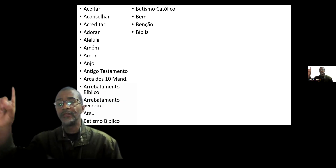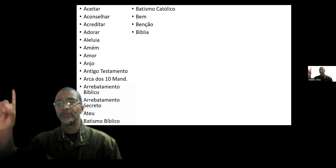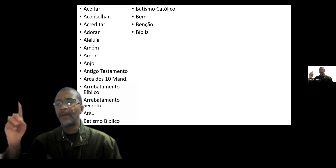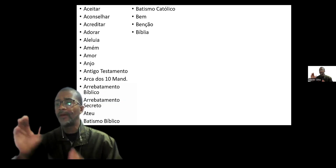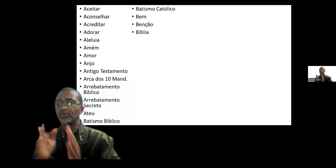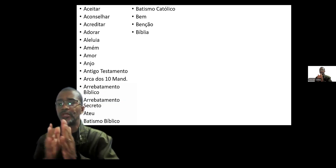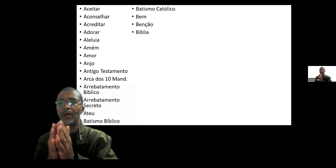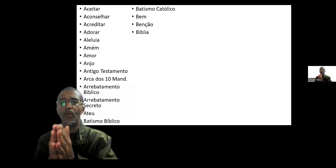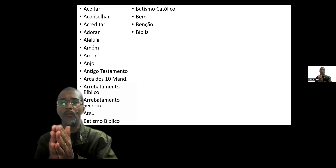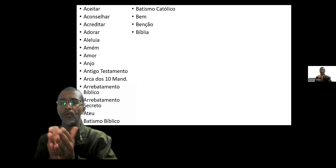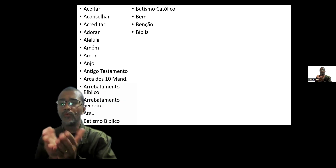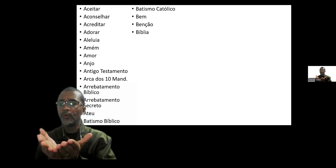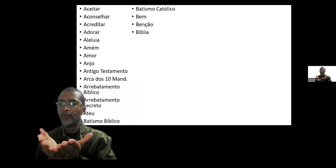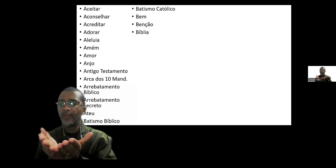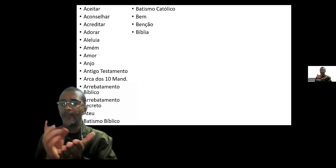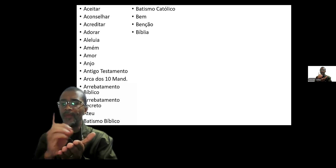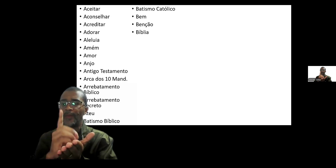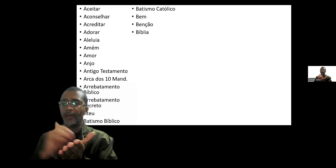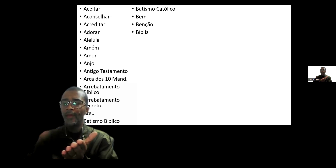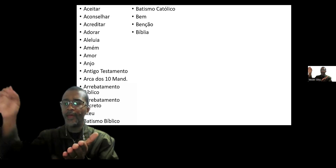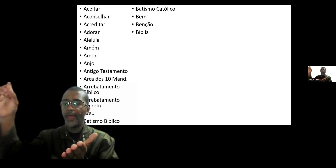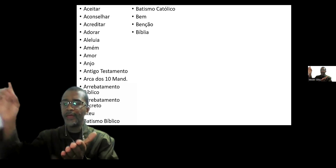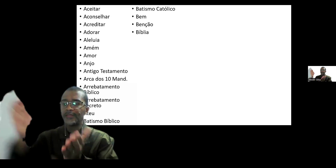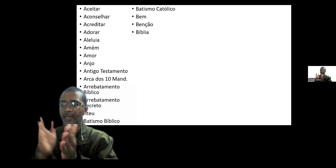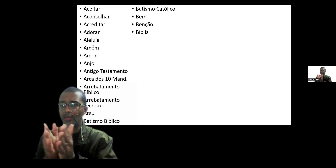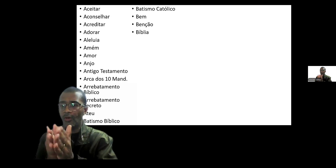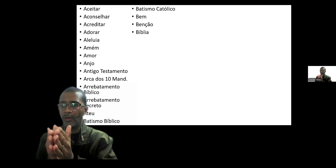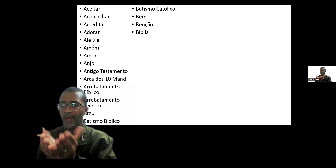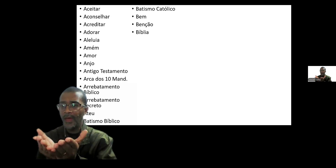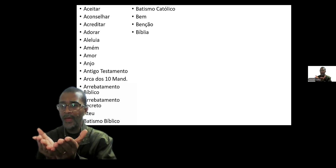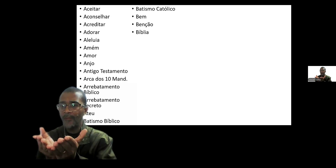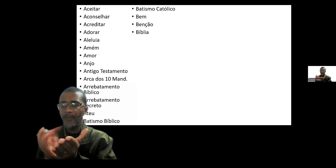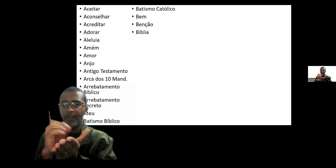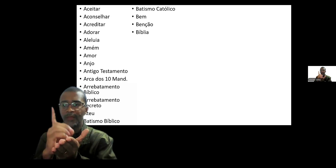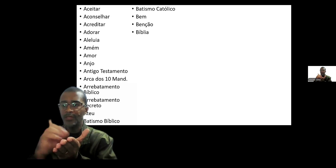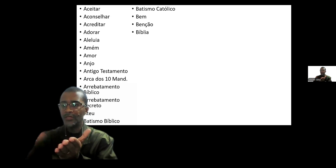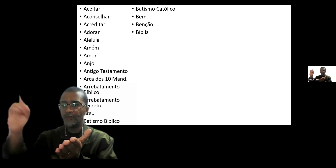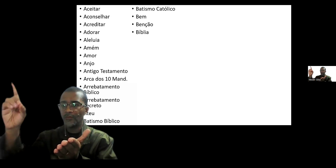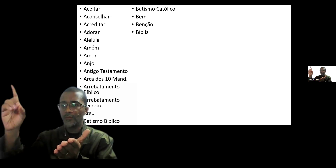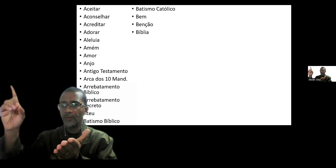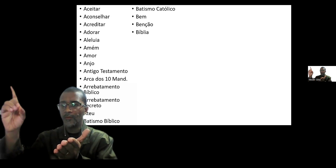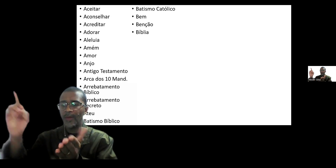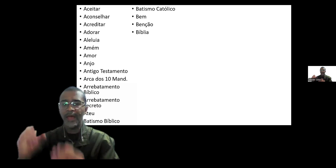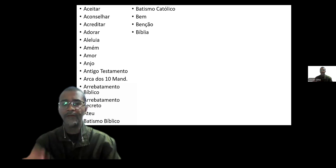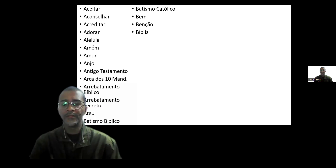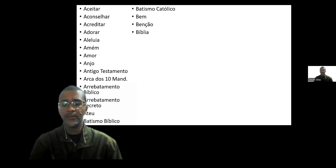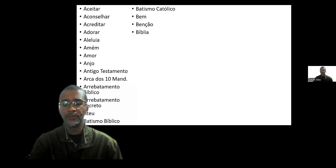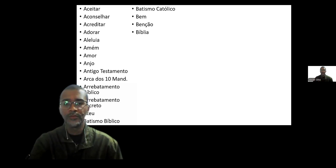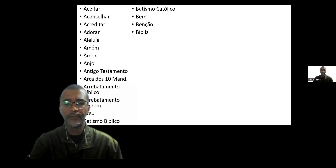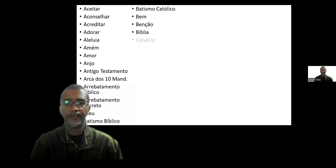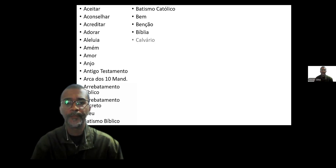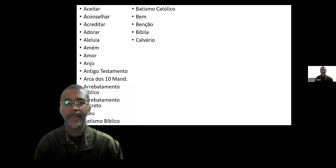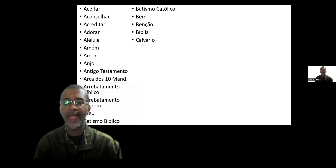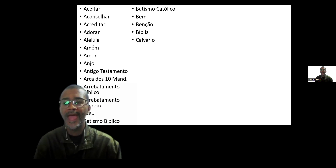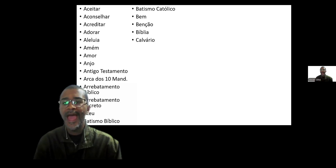palavra de Deus, tá? Mas o sinal comum da Bíblia é esse aqui, ó, tá? Bem inteligível. Palavra de